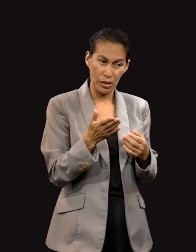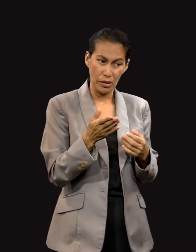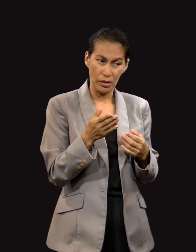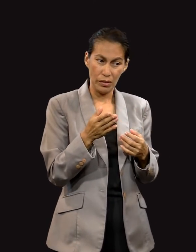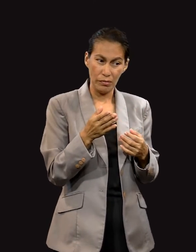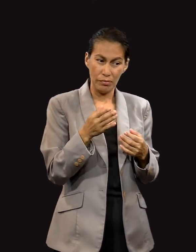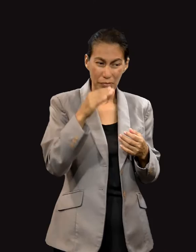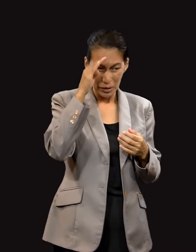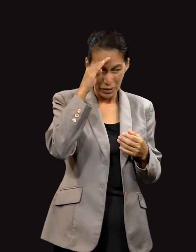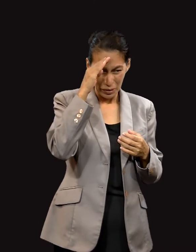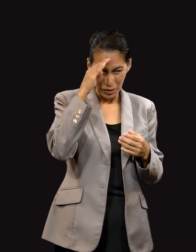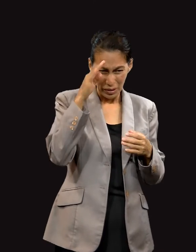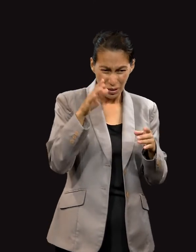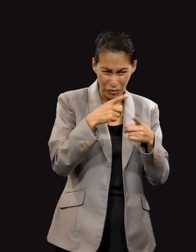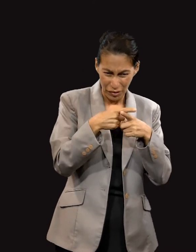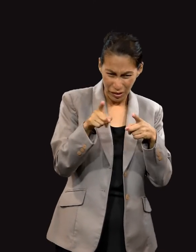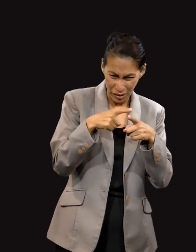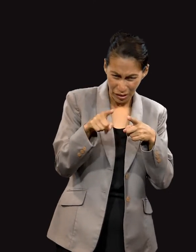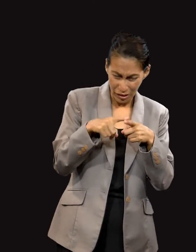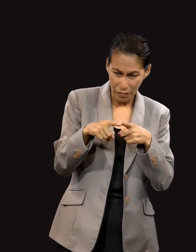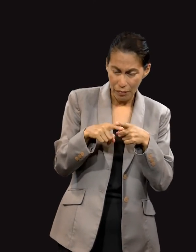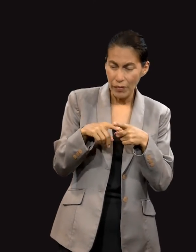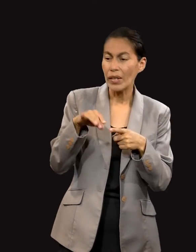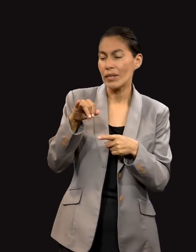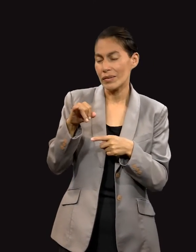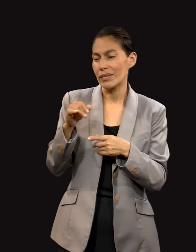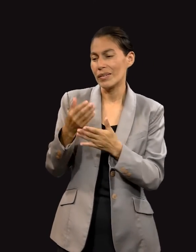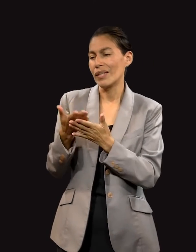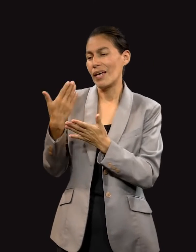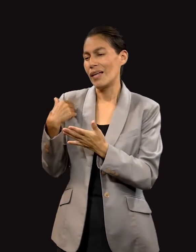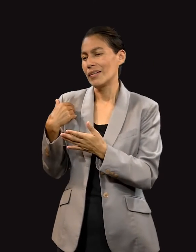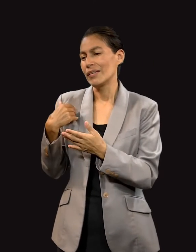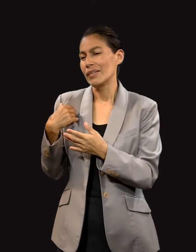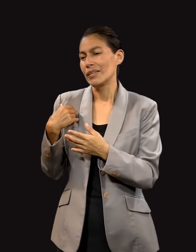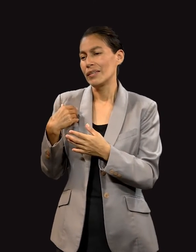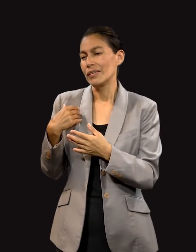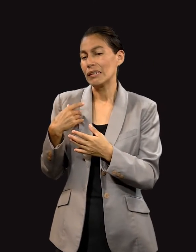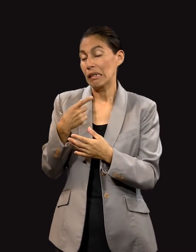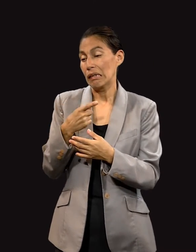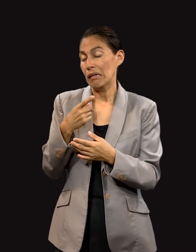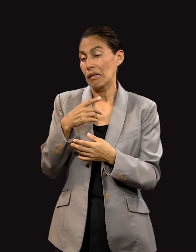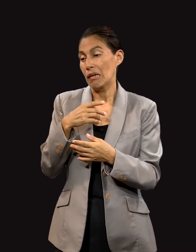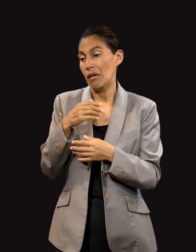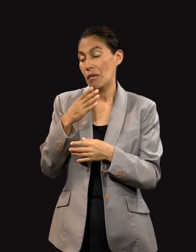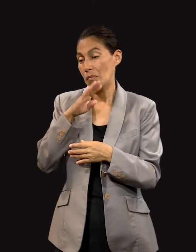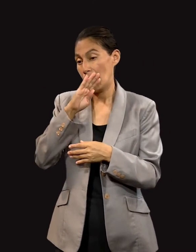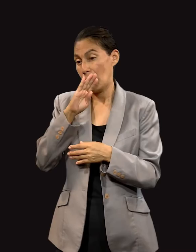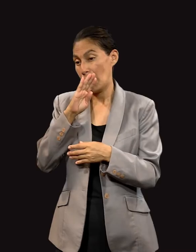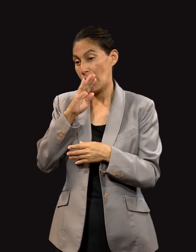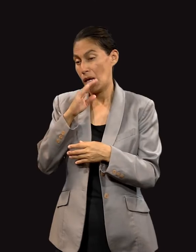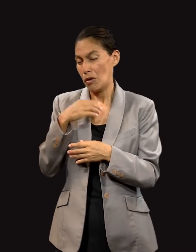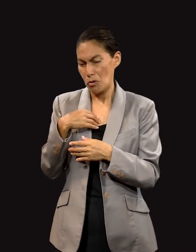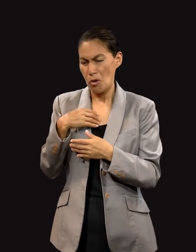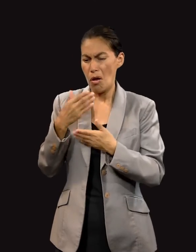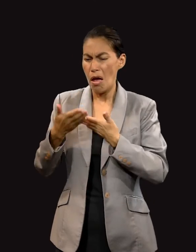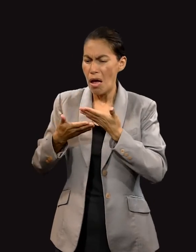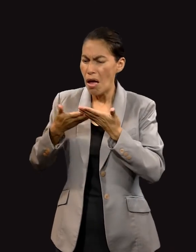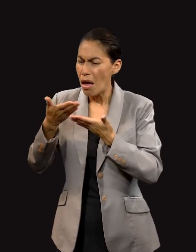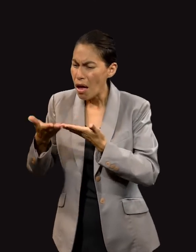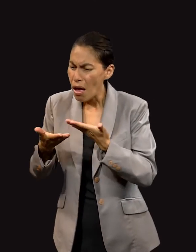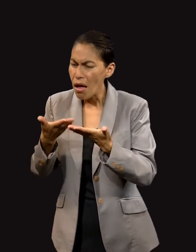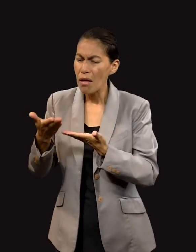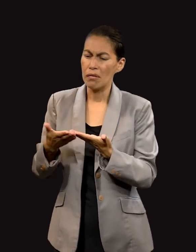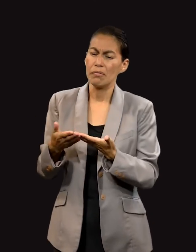estuvo aquí, ella le daba pena, ¿verdad? Que yo le diera todo y que la